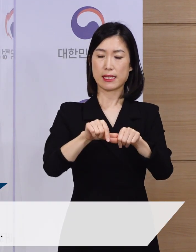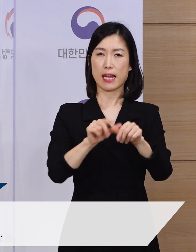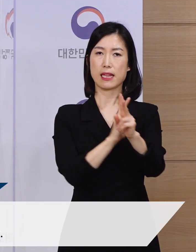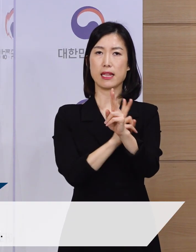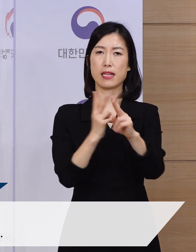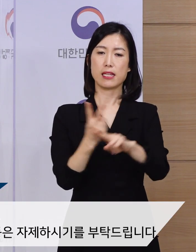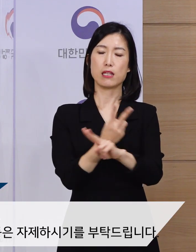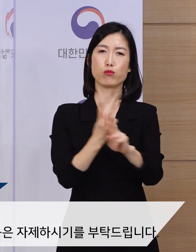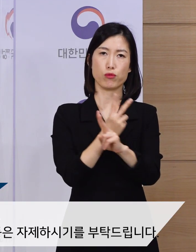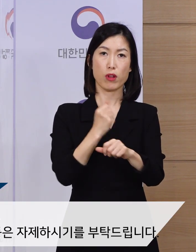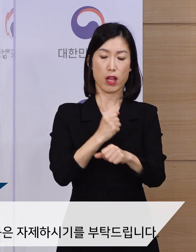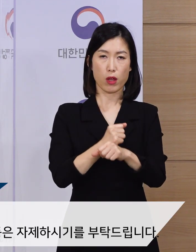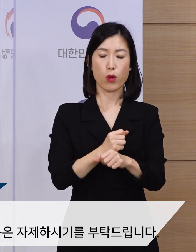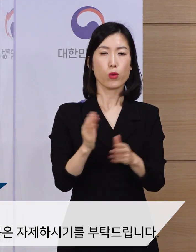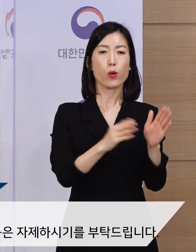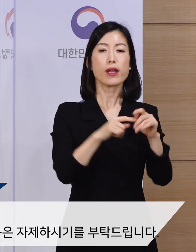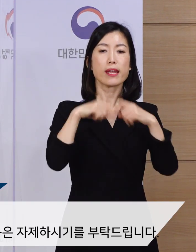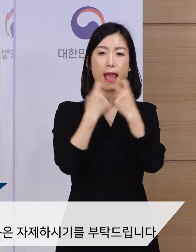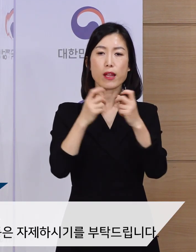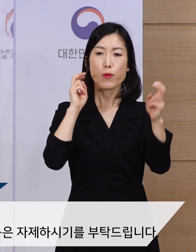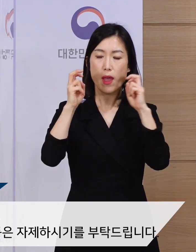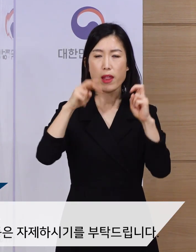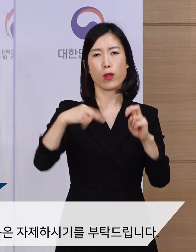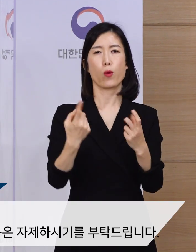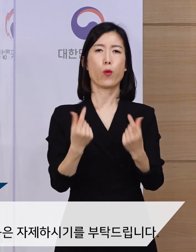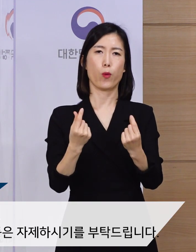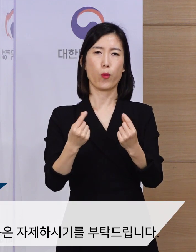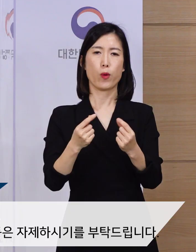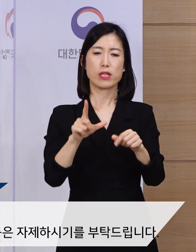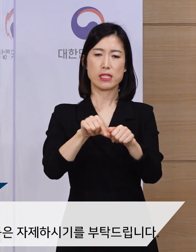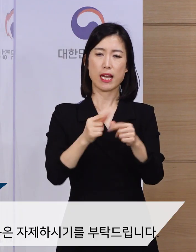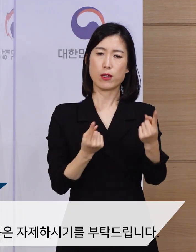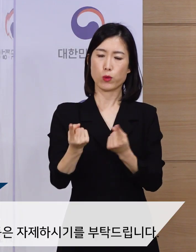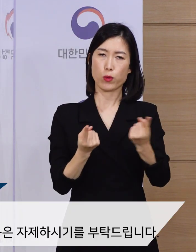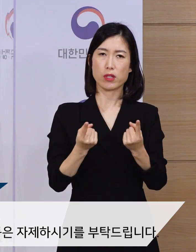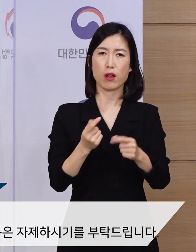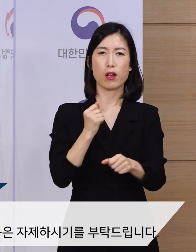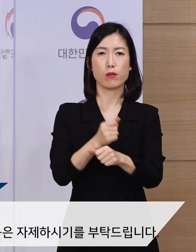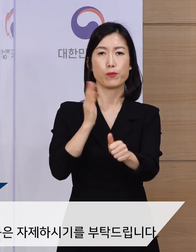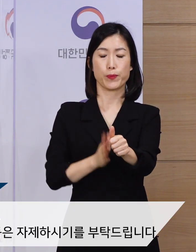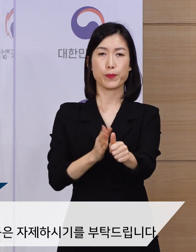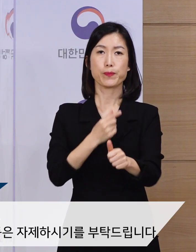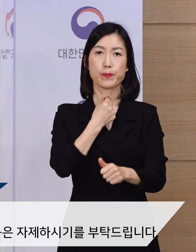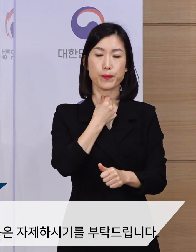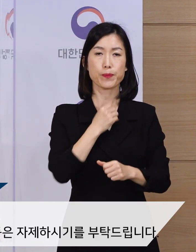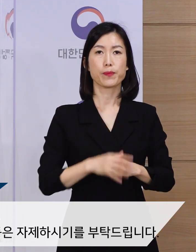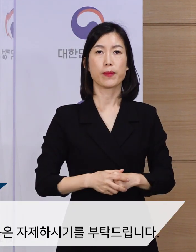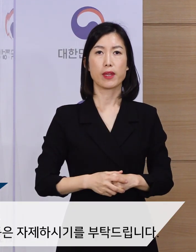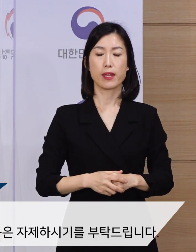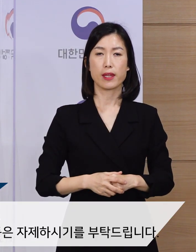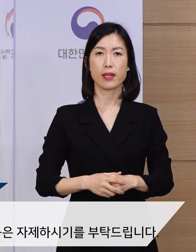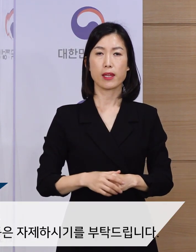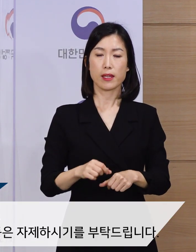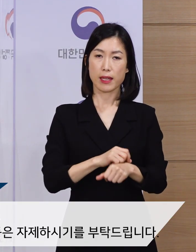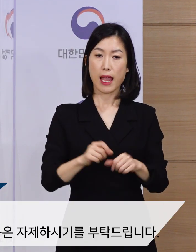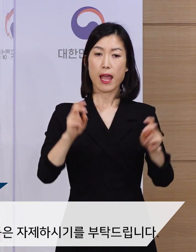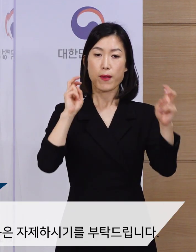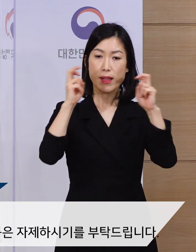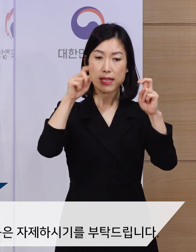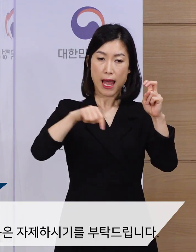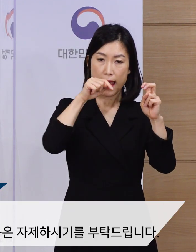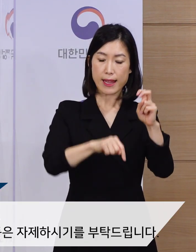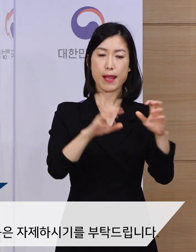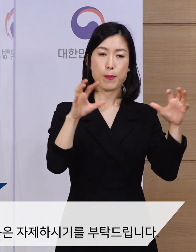것입니다. 민간기관에서도 함께 동참할 것을 당부드립니다. 특히 직장 내의